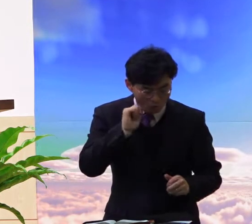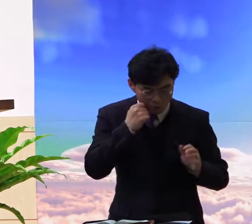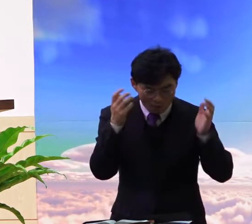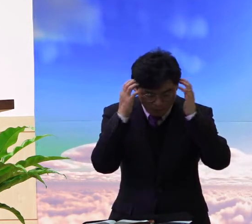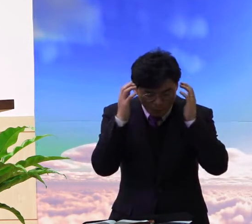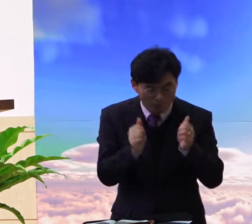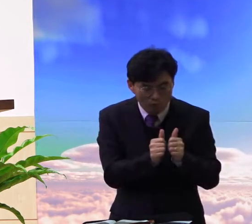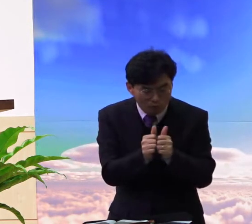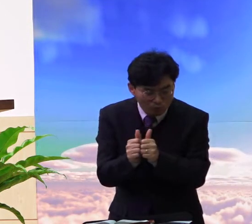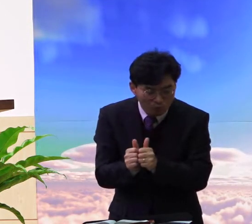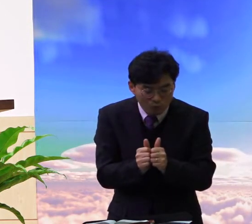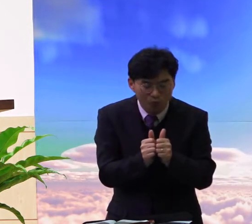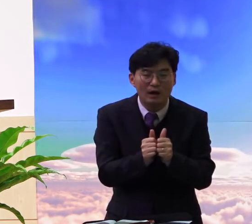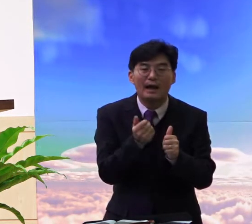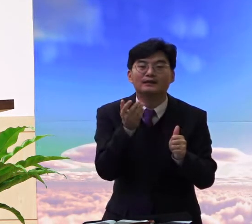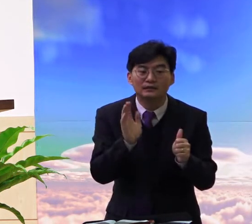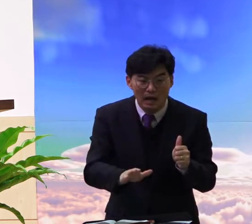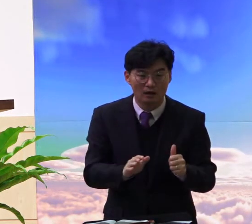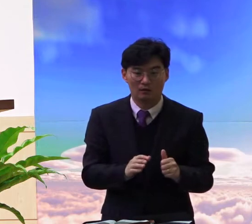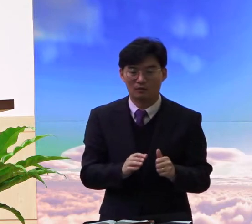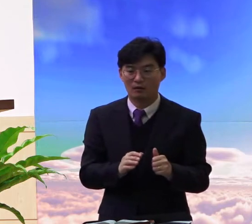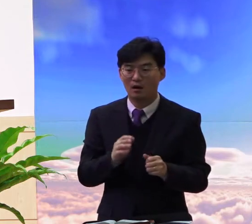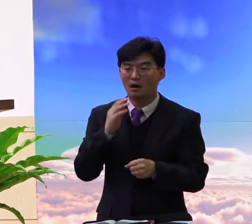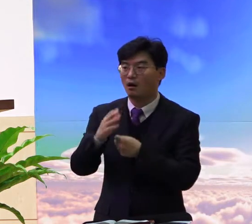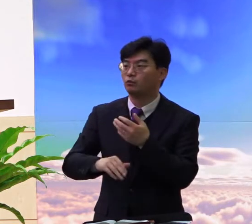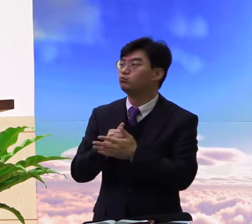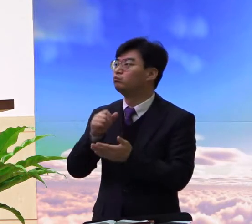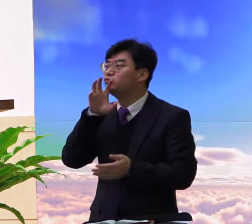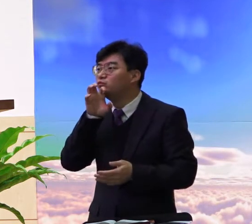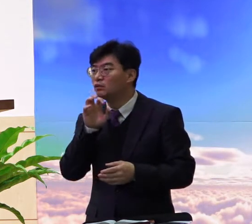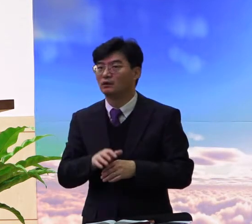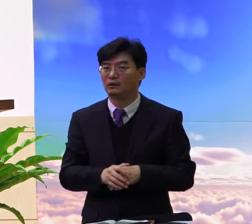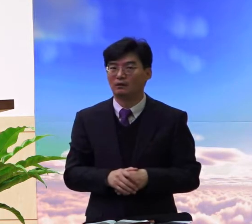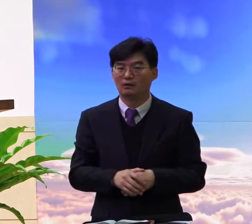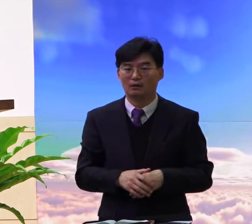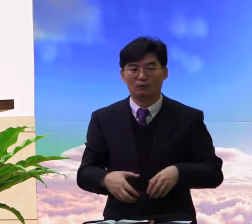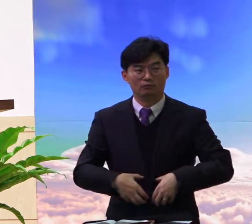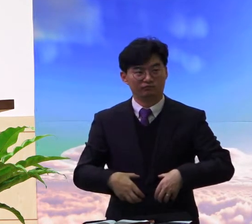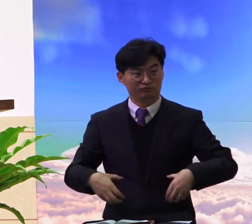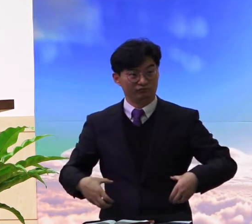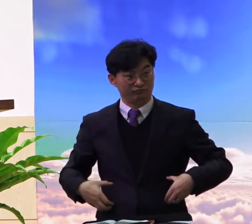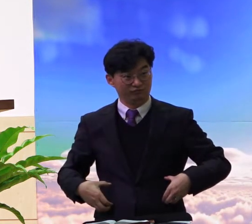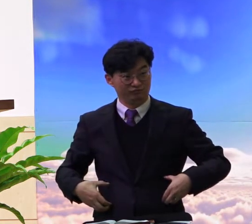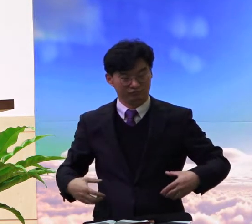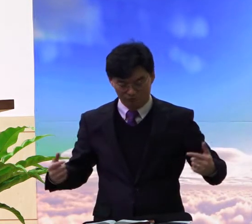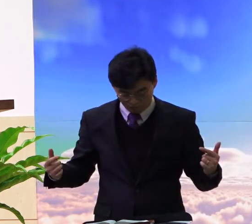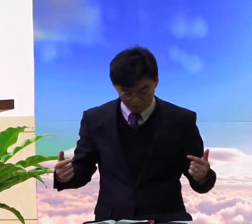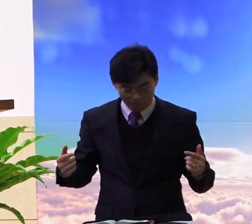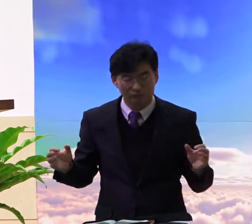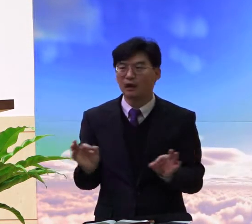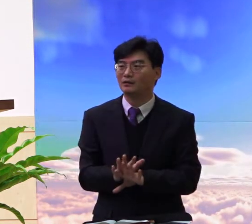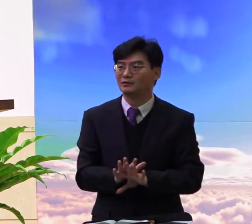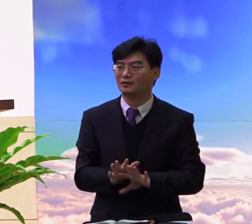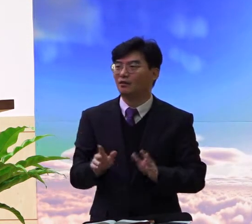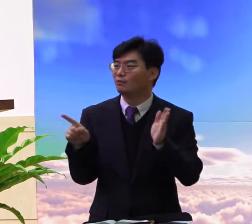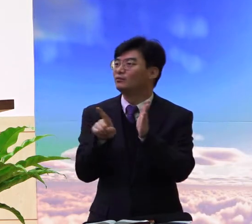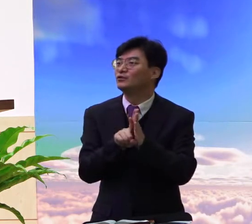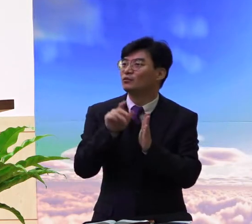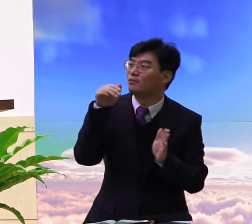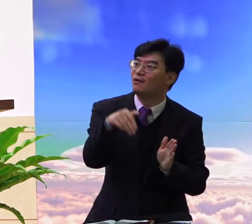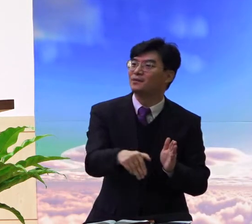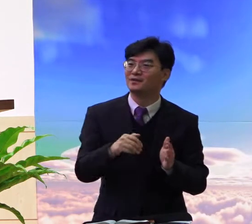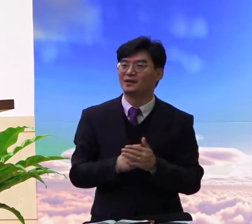속에서 승승장구하며 왔던 그 당당한 모습이 지금은 없어진 것입니다. 담대하고 믿음이 있었던 하나님의